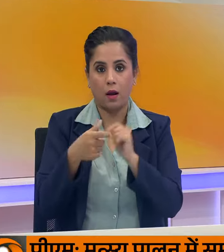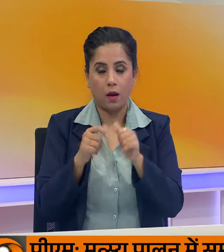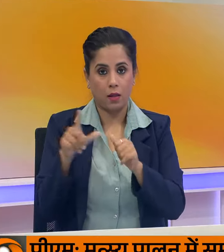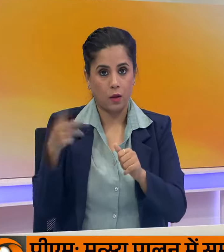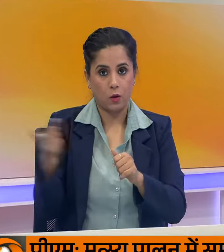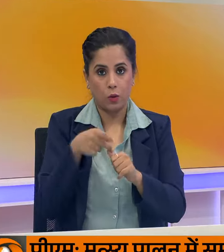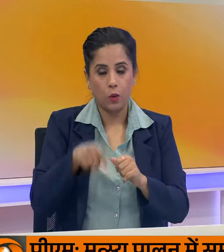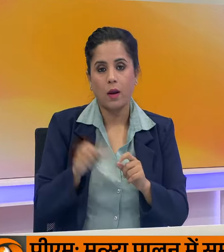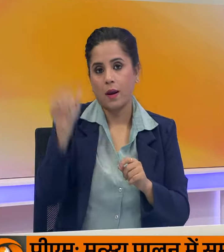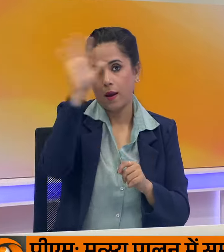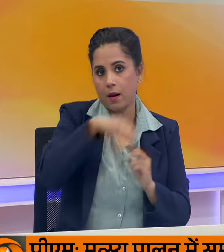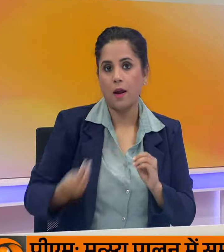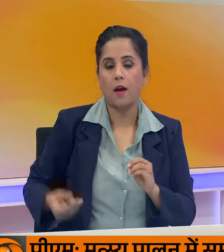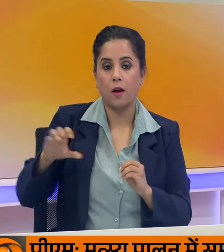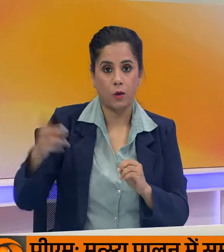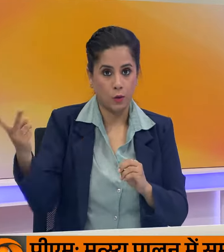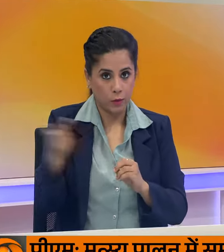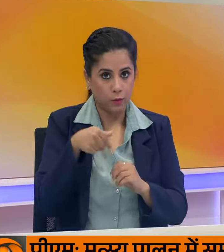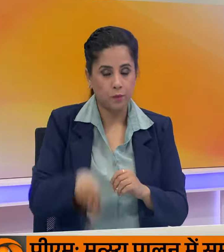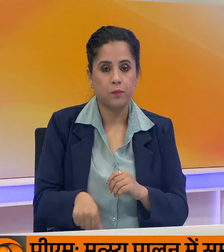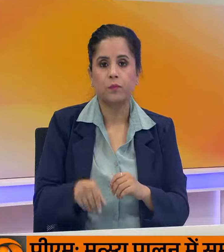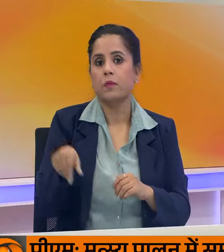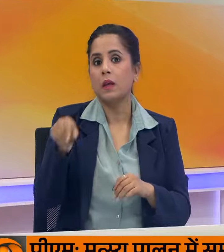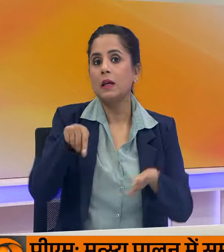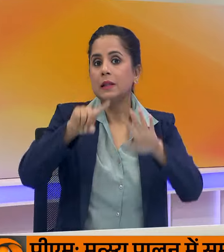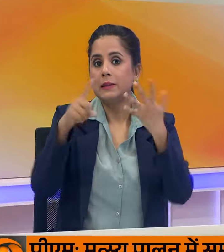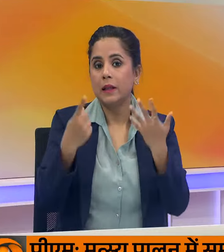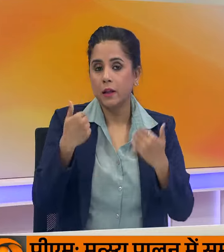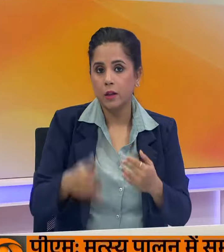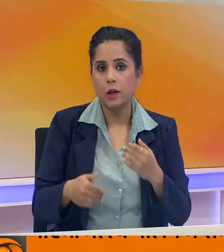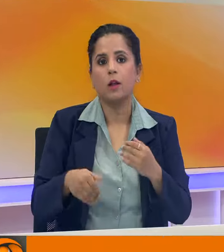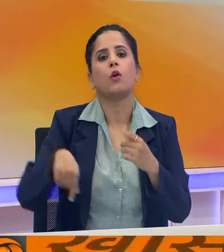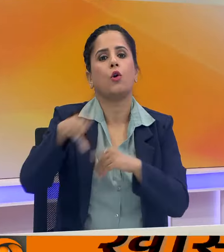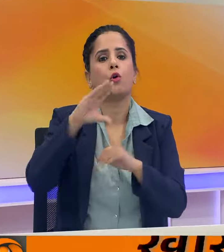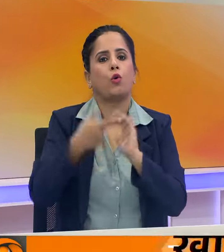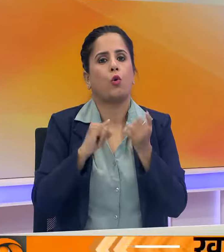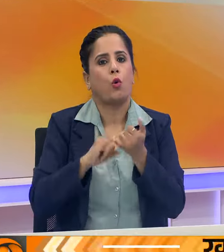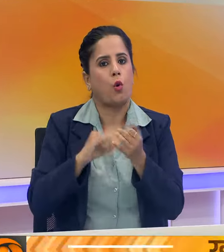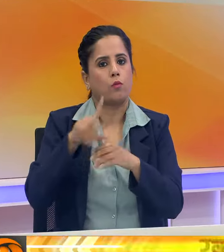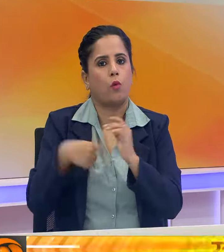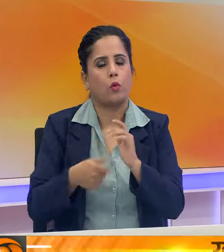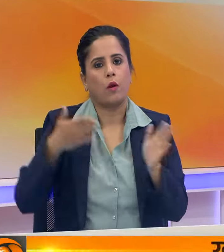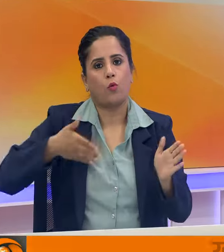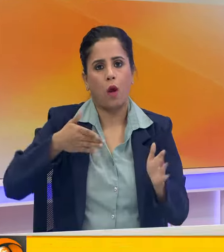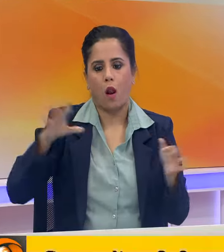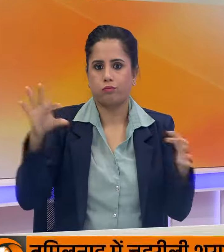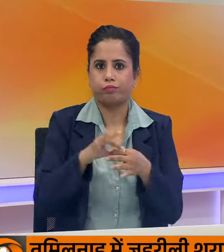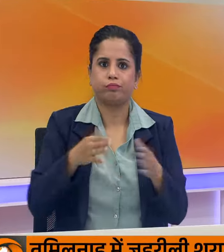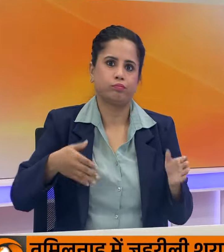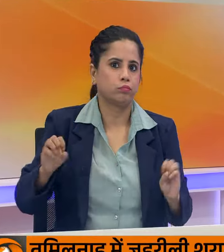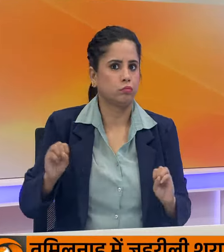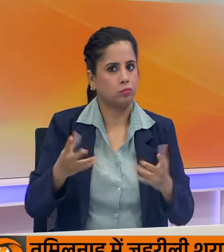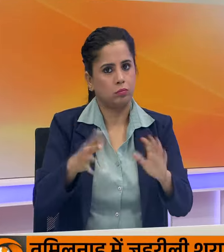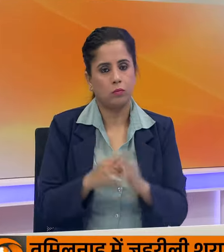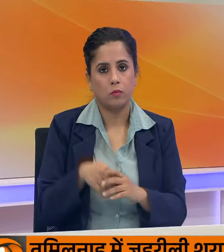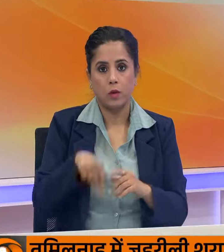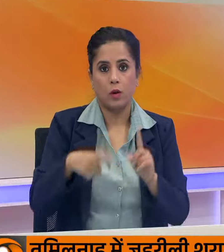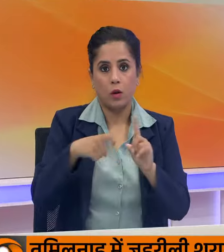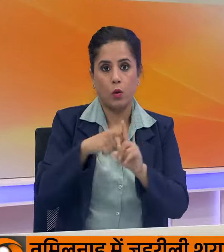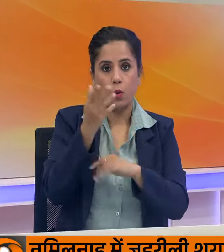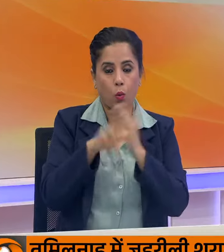बांग्लादेश का छठा क्रॉस बॉर्डर रेल लिंक शुरू हो गया है खुलना मोंगला